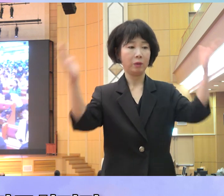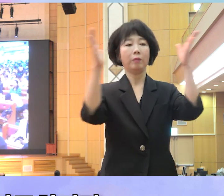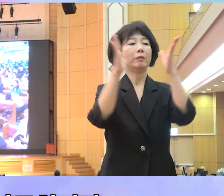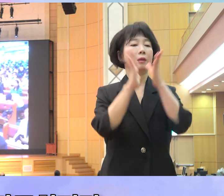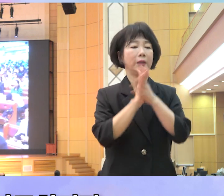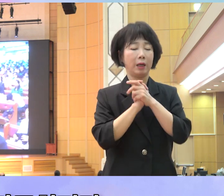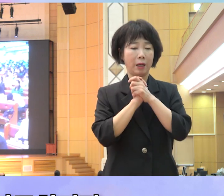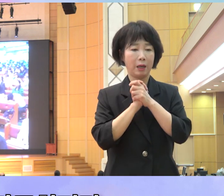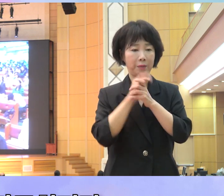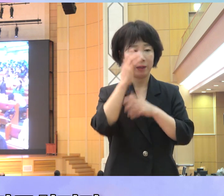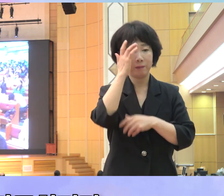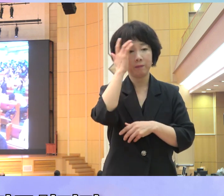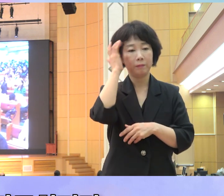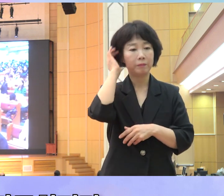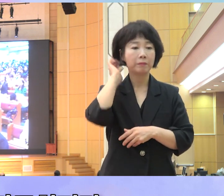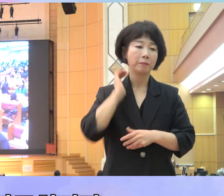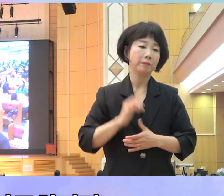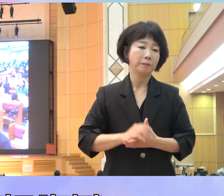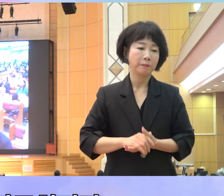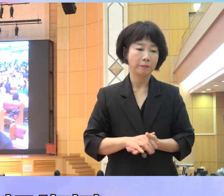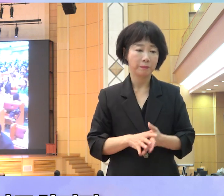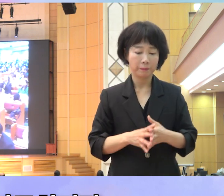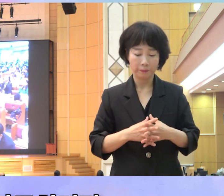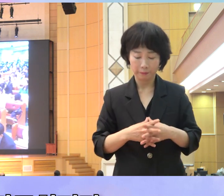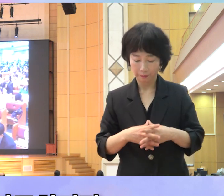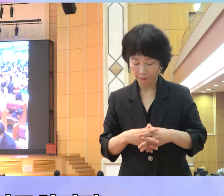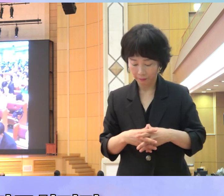이름으로 기도드리옵나이다.